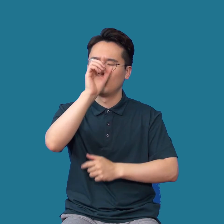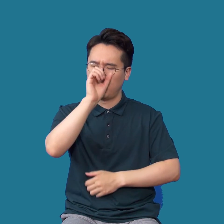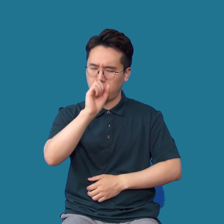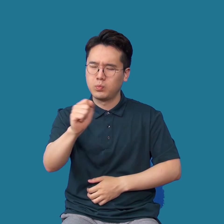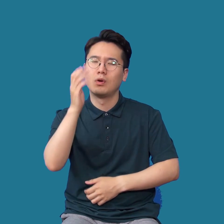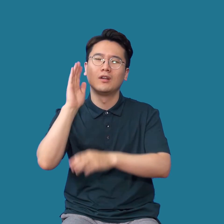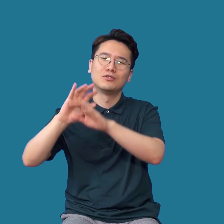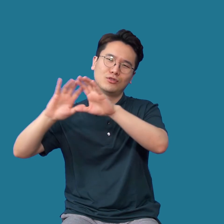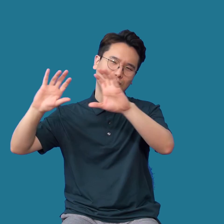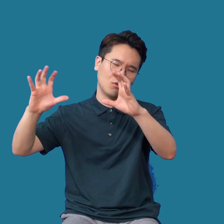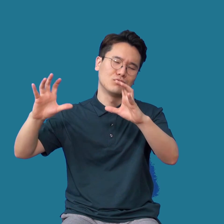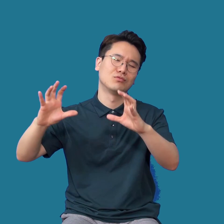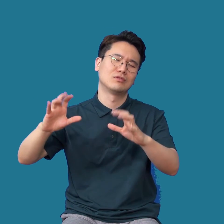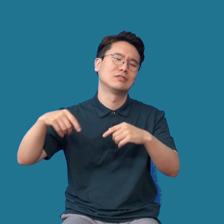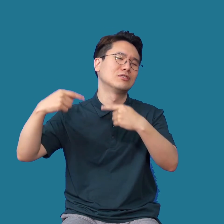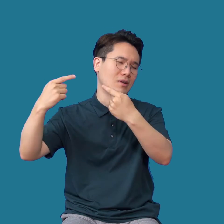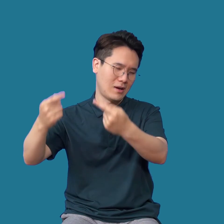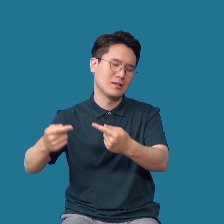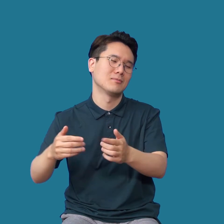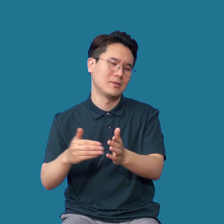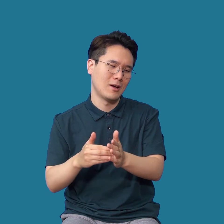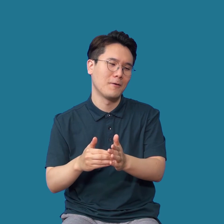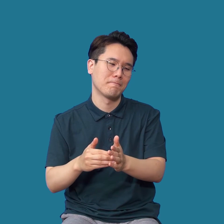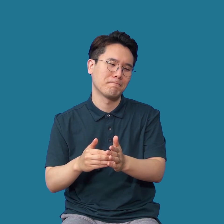그 말을 계속했습니다.